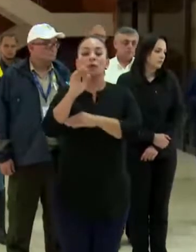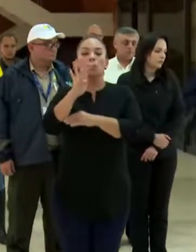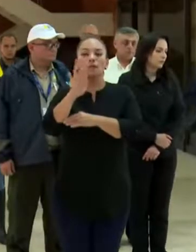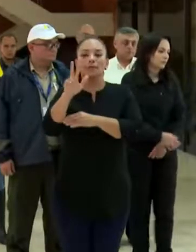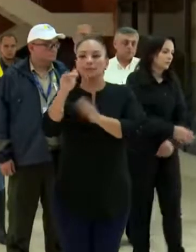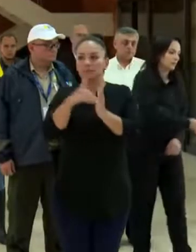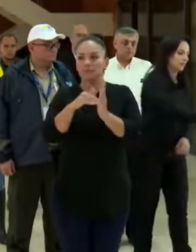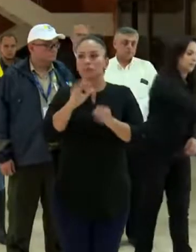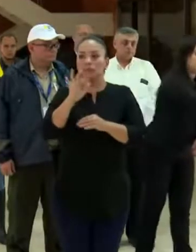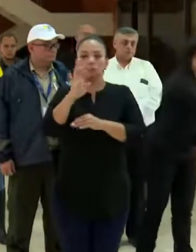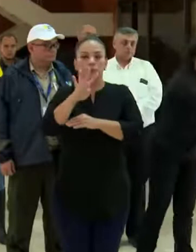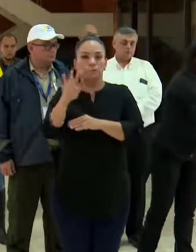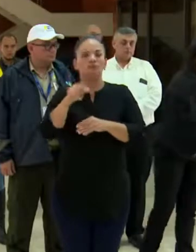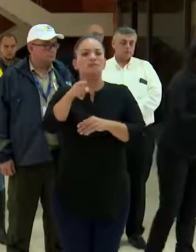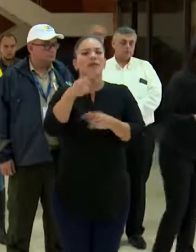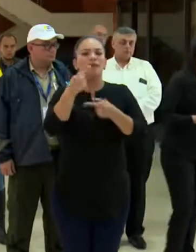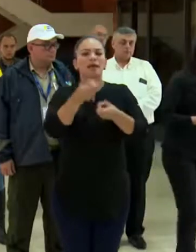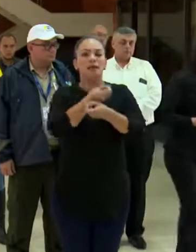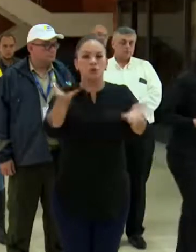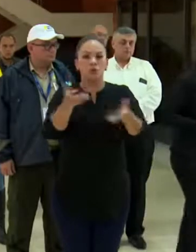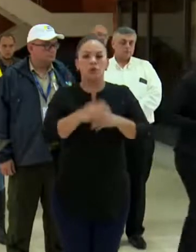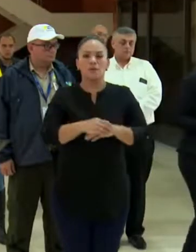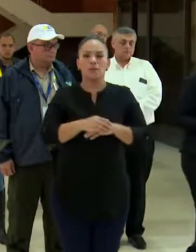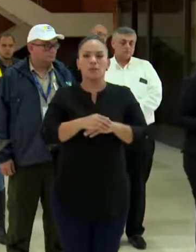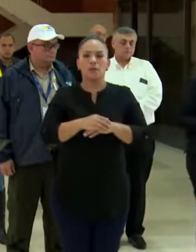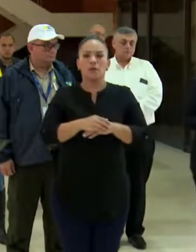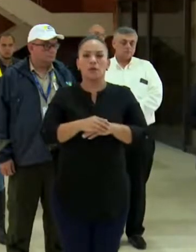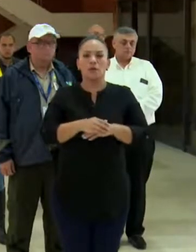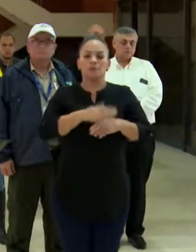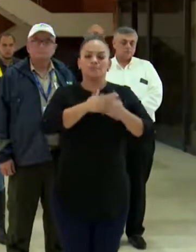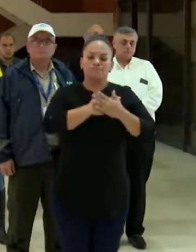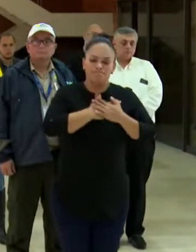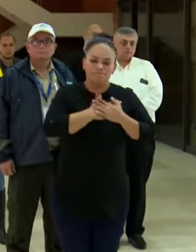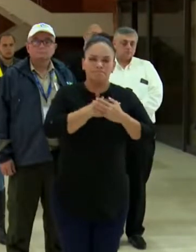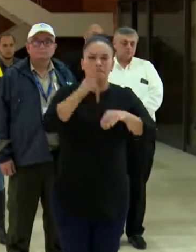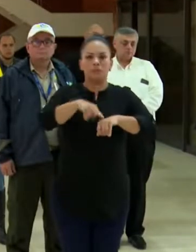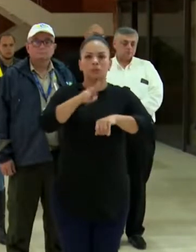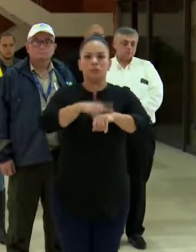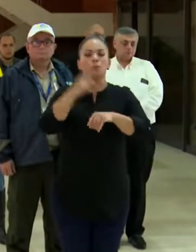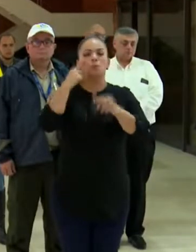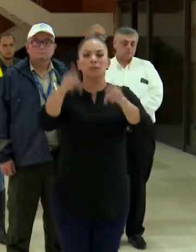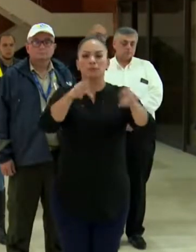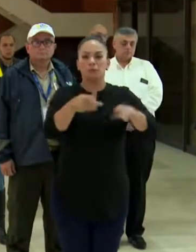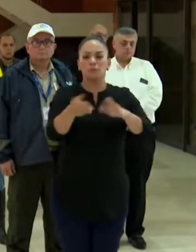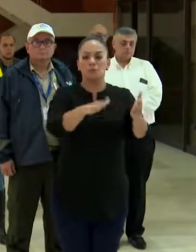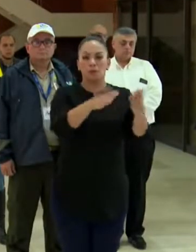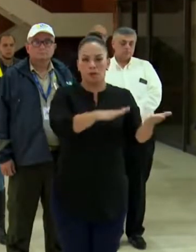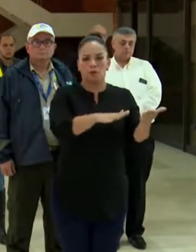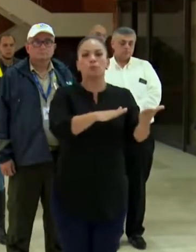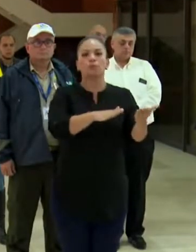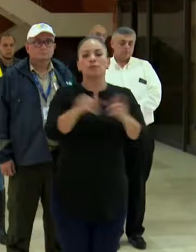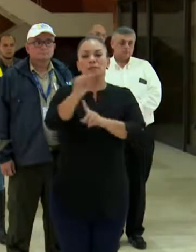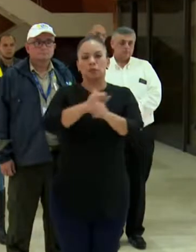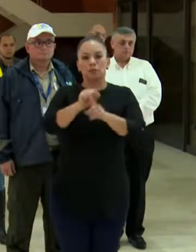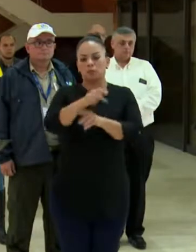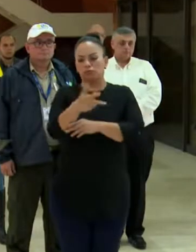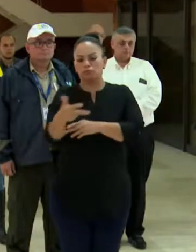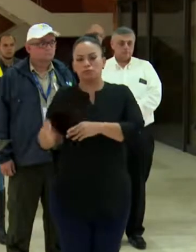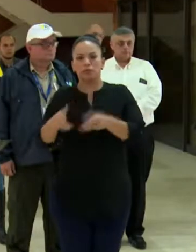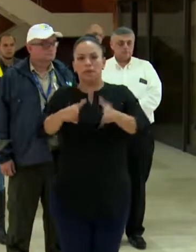43.694, denominado Declaratoria de Duelo Nacional por las personas fallecidas en la tragedia de